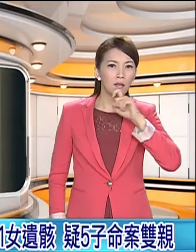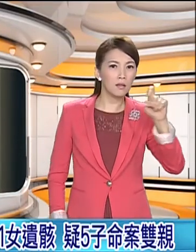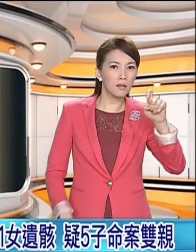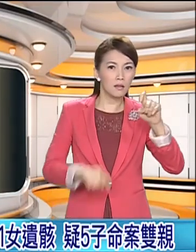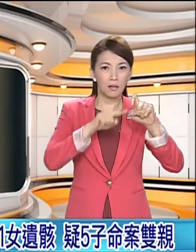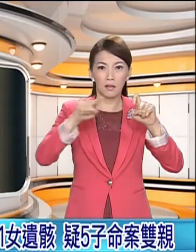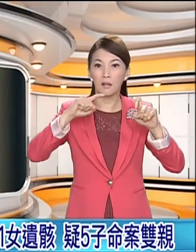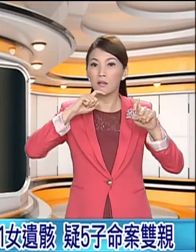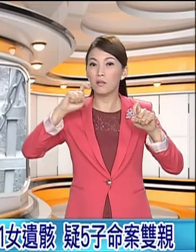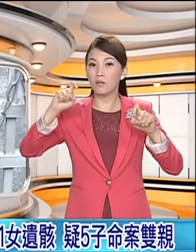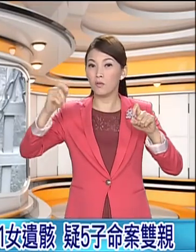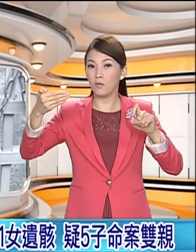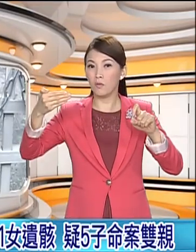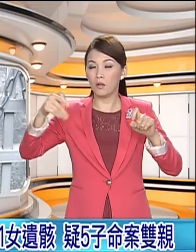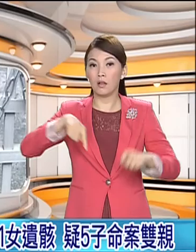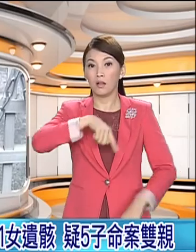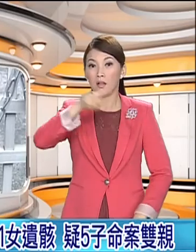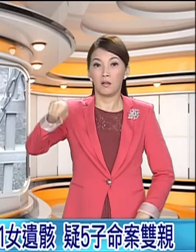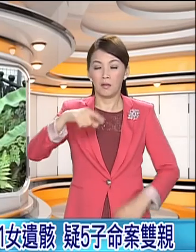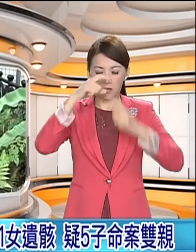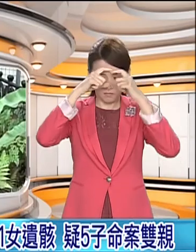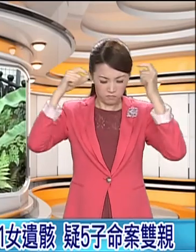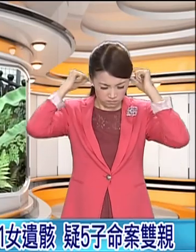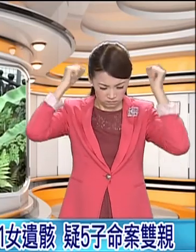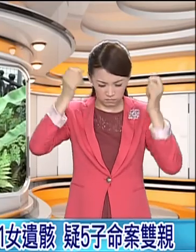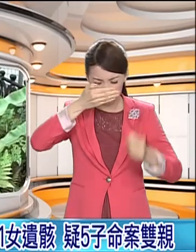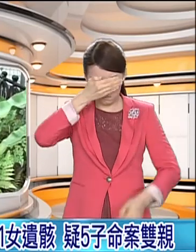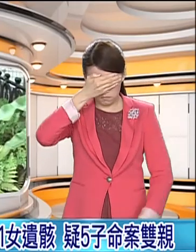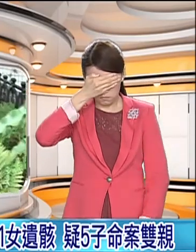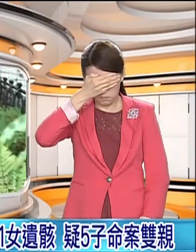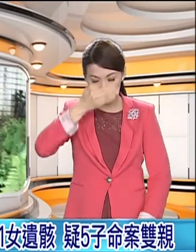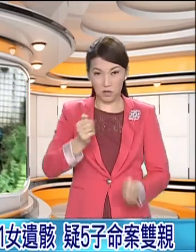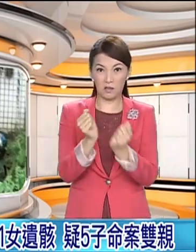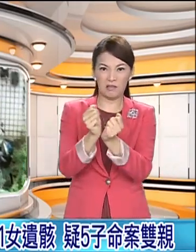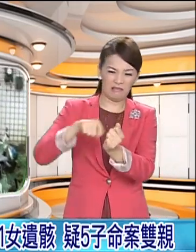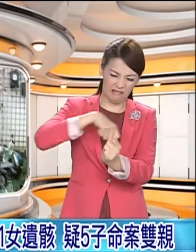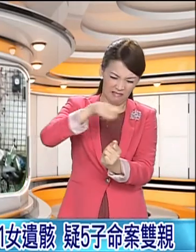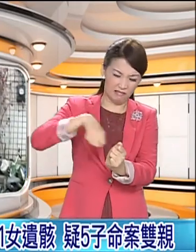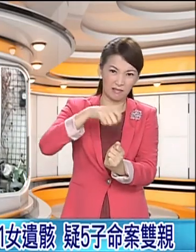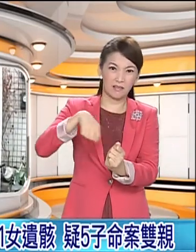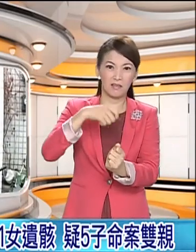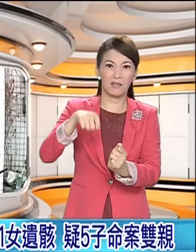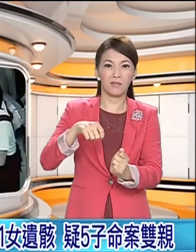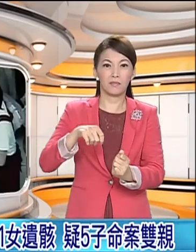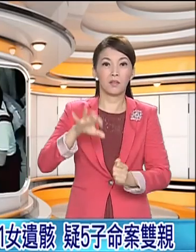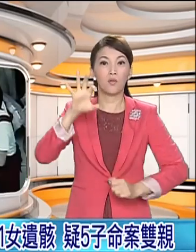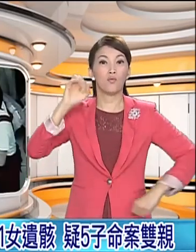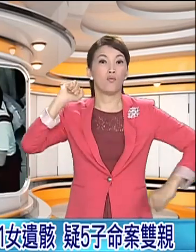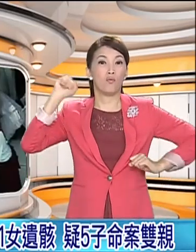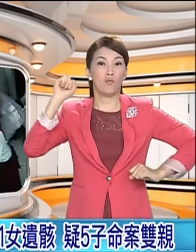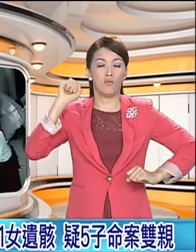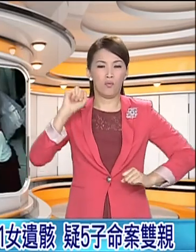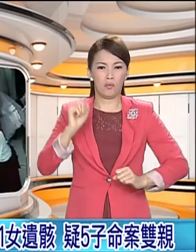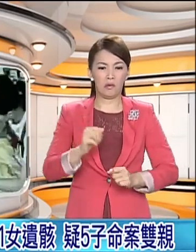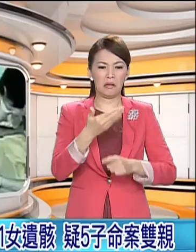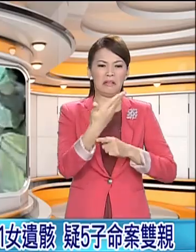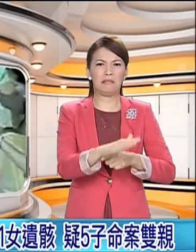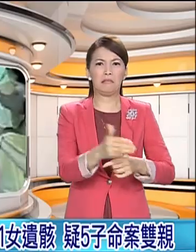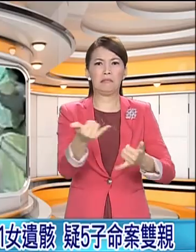当时五个年纪分别从10到19岁的孩子，双眼被蒙，双手被绑，沉尸在